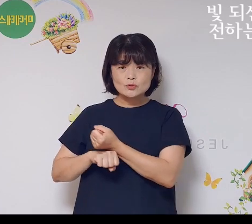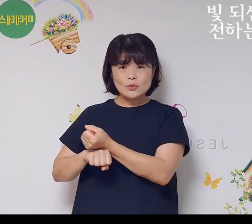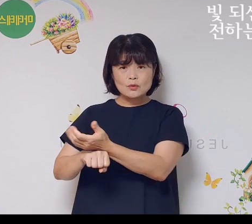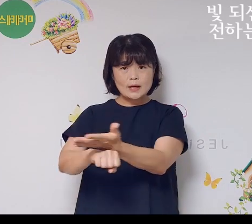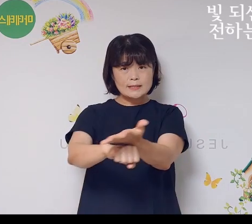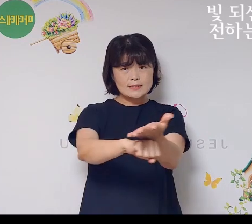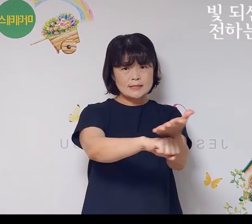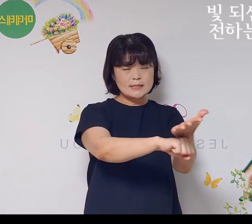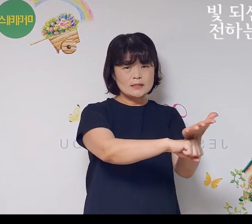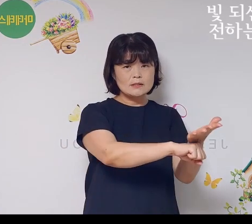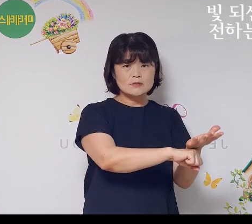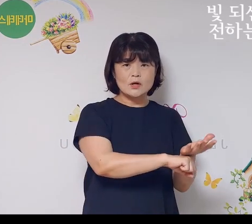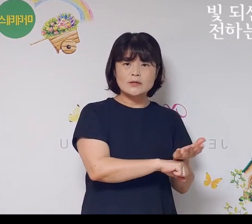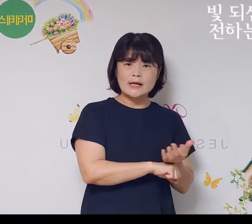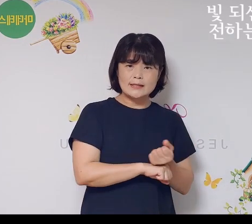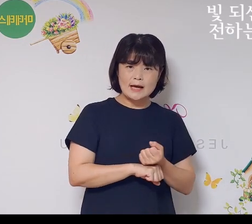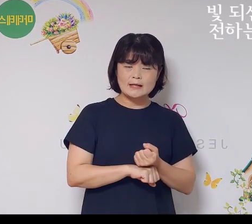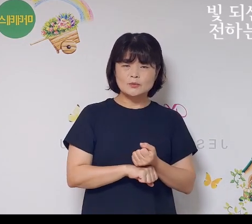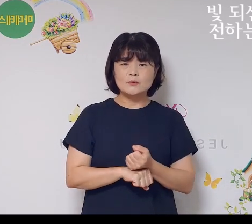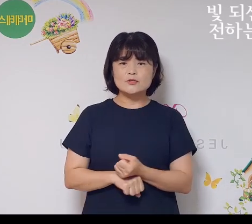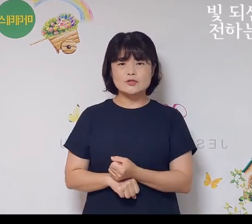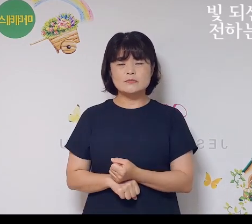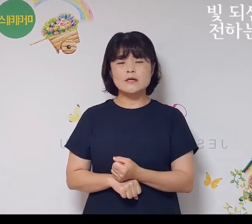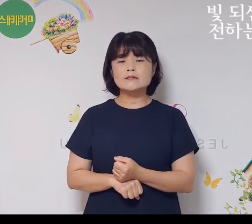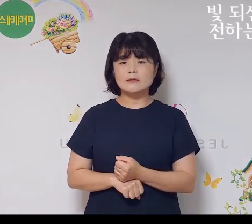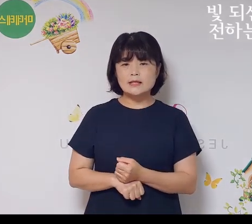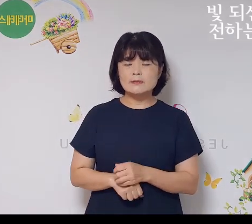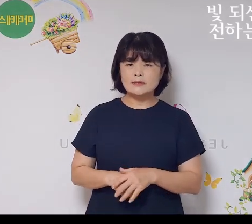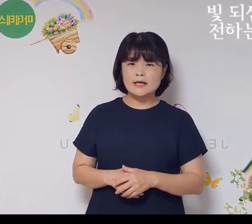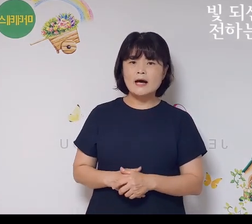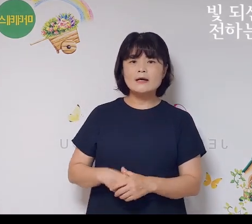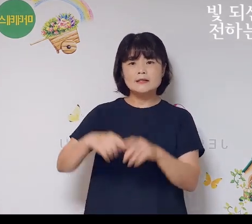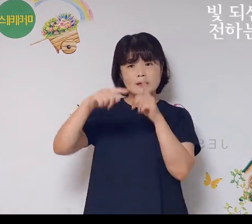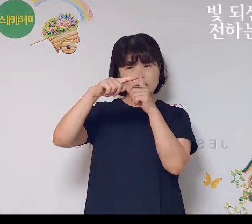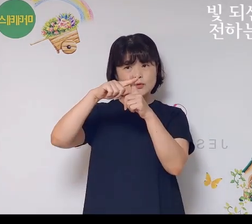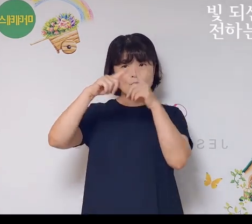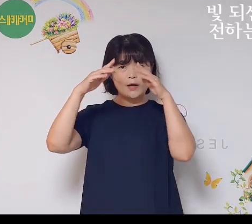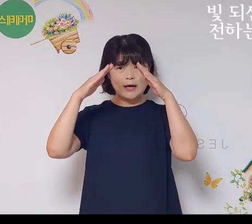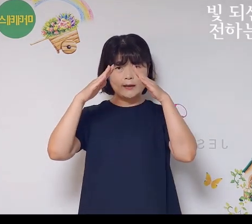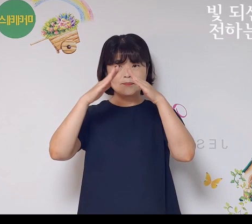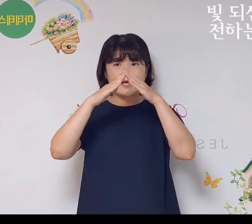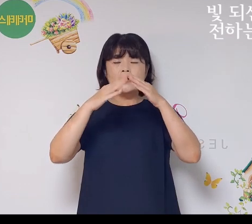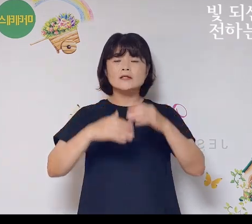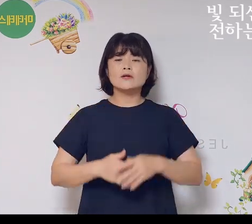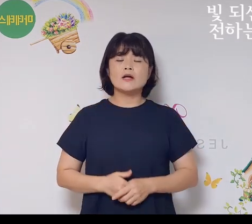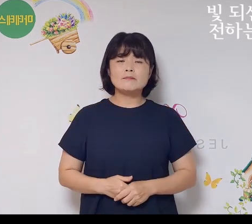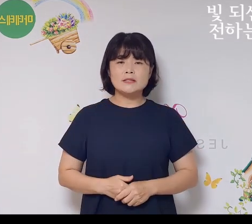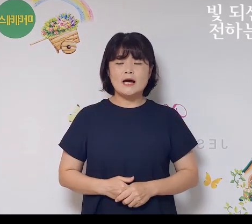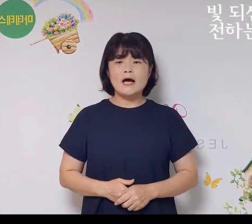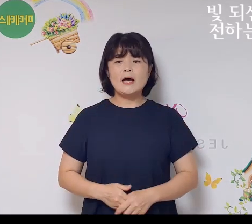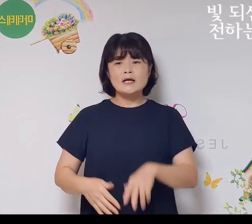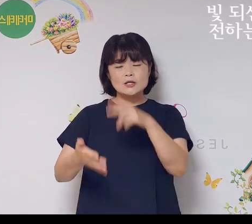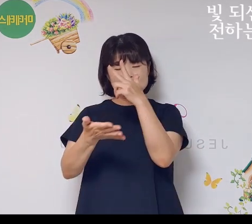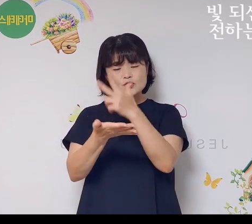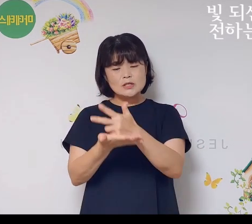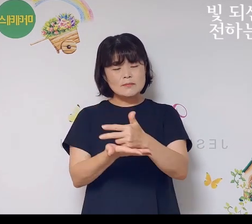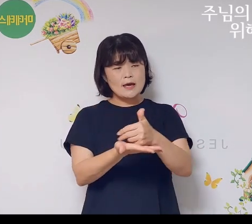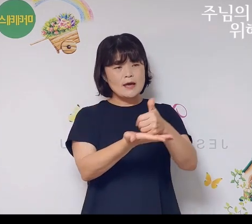왼손으로 같이 전하다. 돌려주시면 전하다입니다. 그 다음에 교회. 연결합니다.